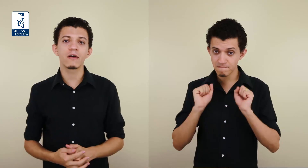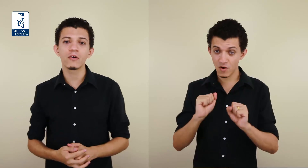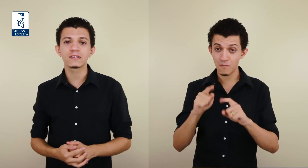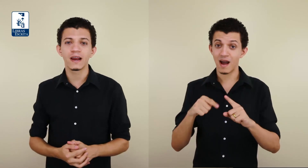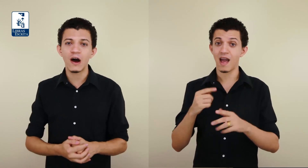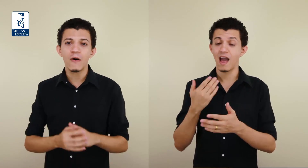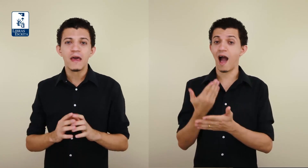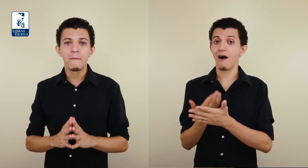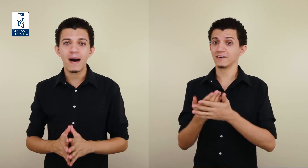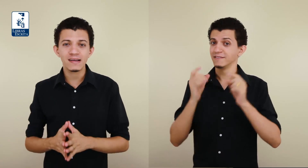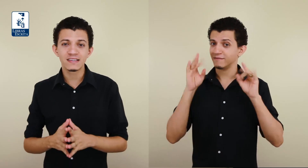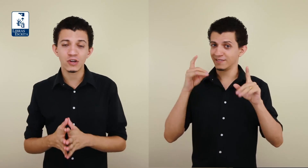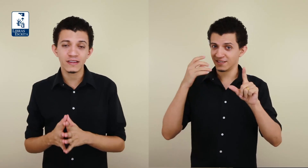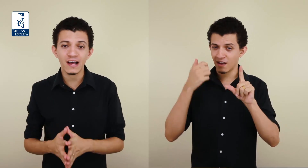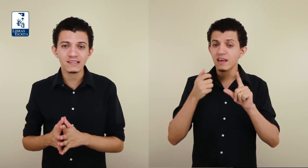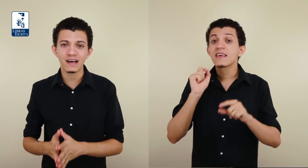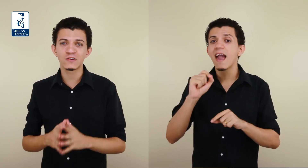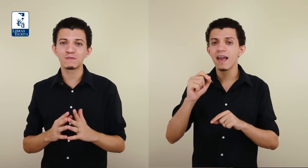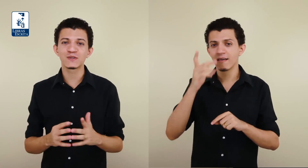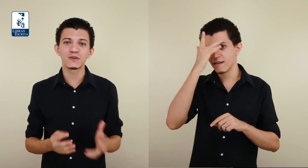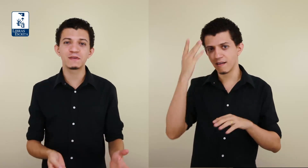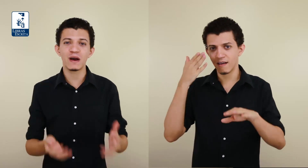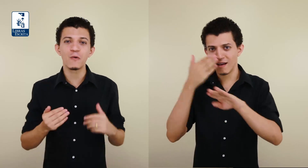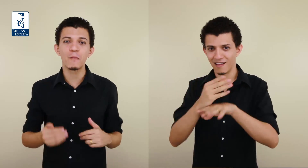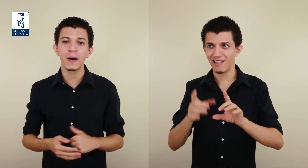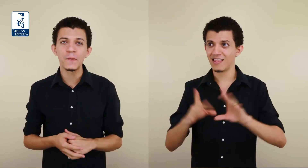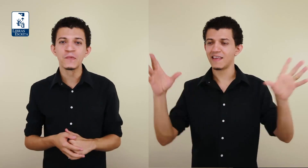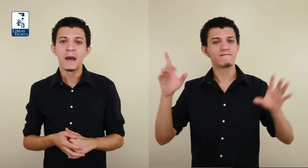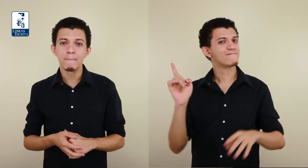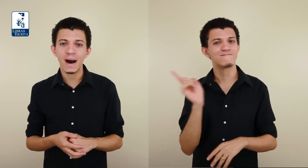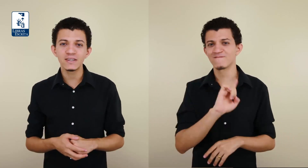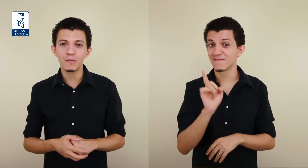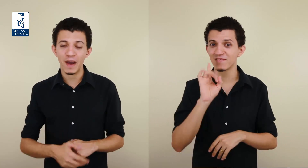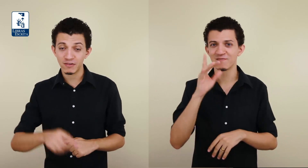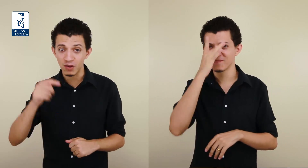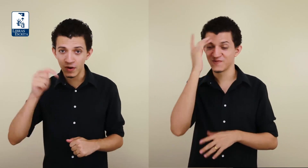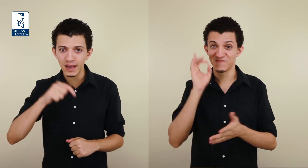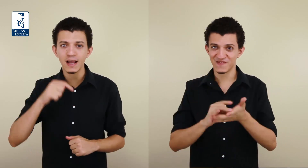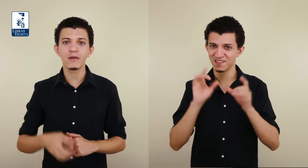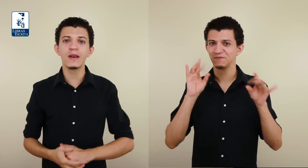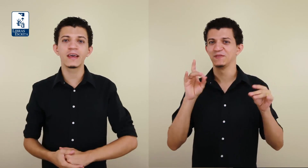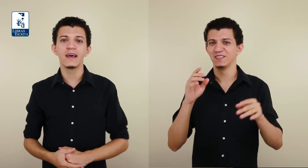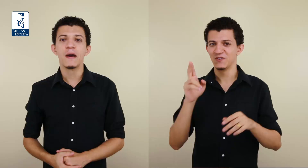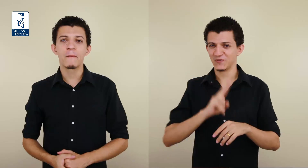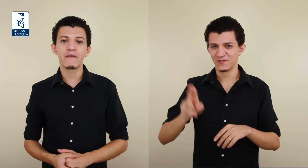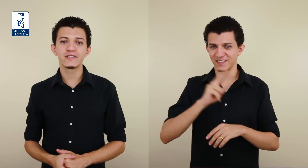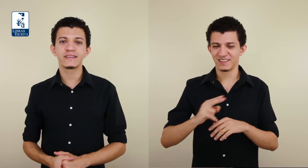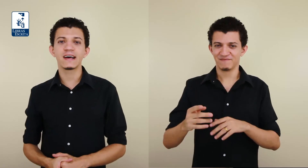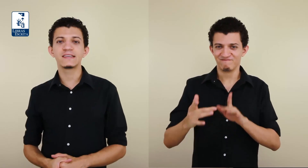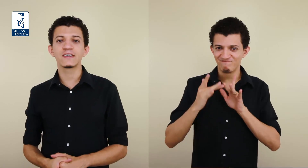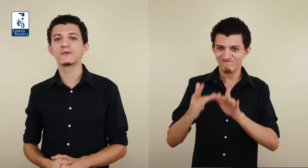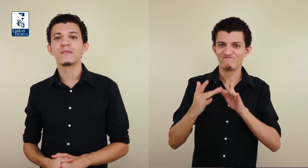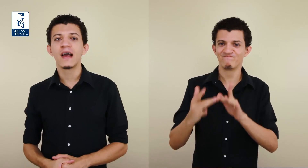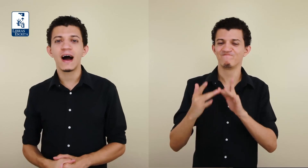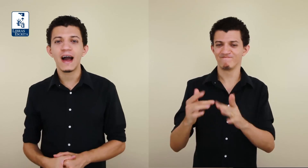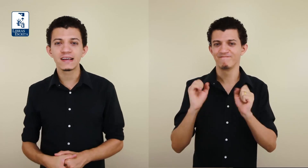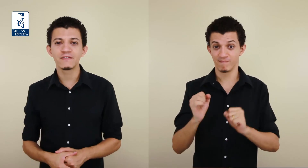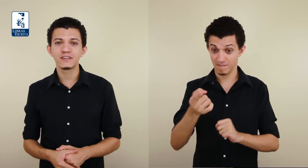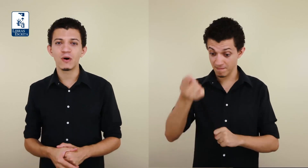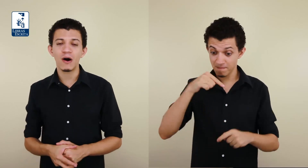nosso canal, mas que só tem acesso às pessoas que me acompanham mais de perto. Então clica lá no link para você ter acesso a essa